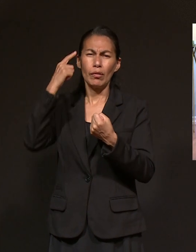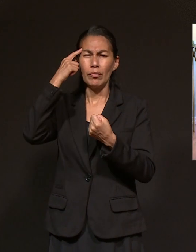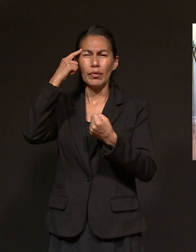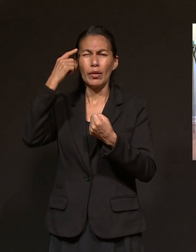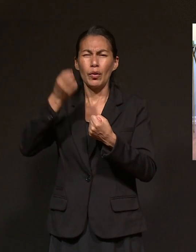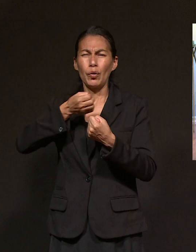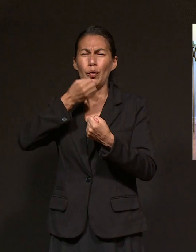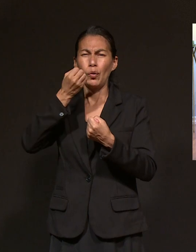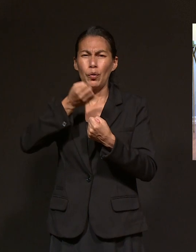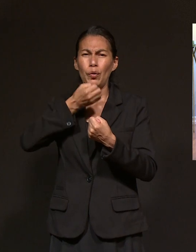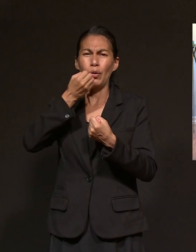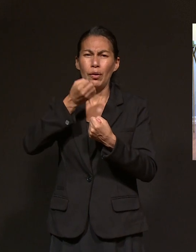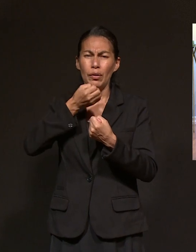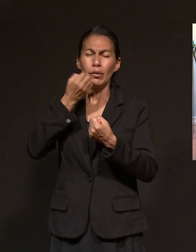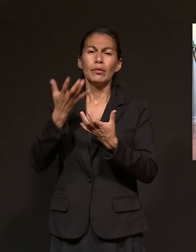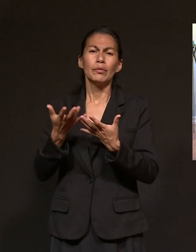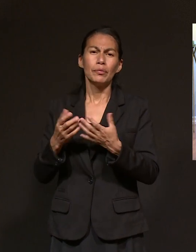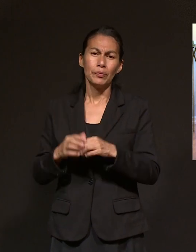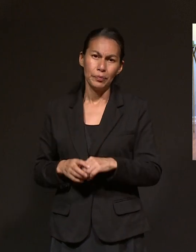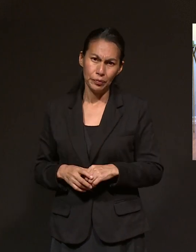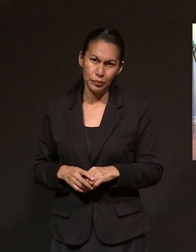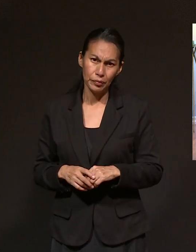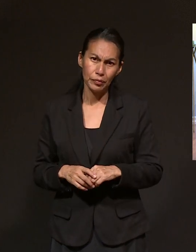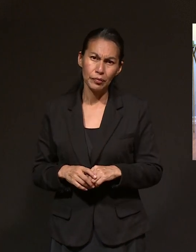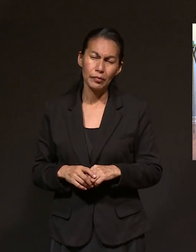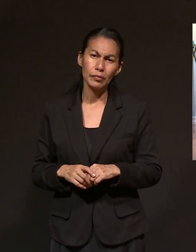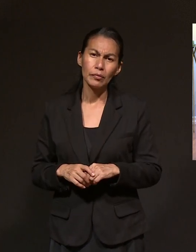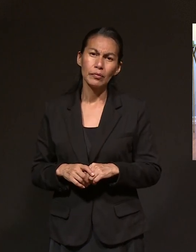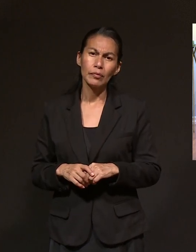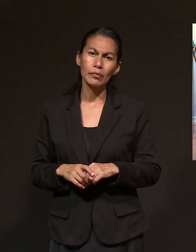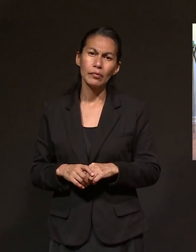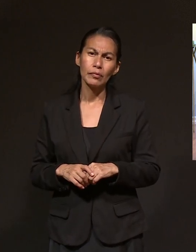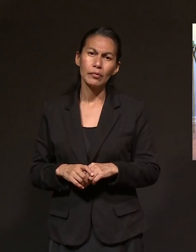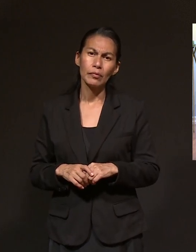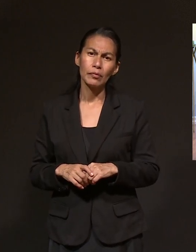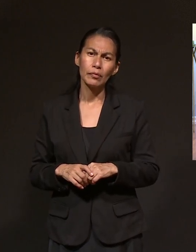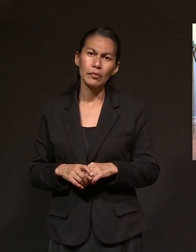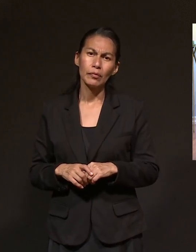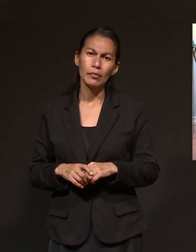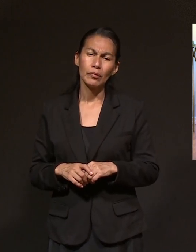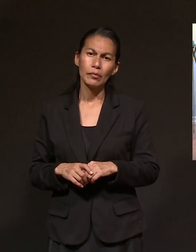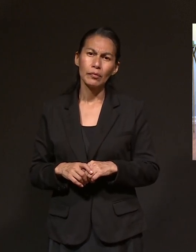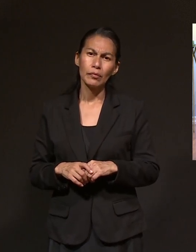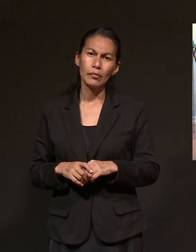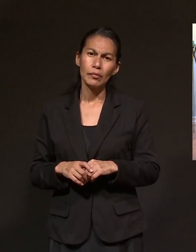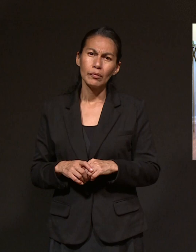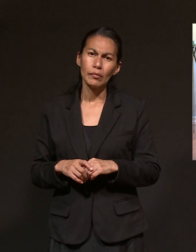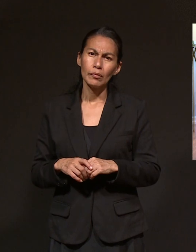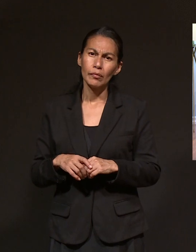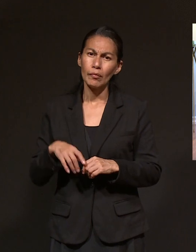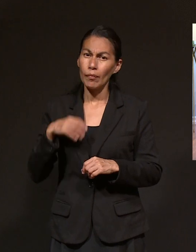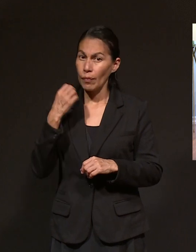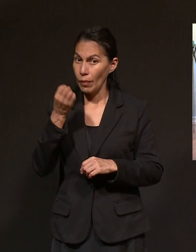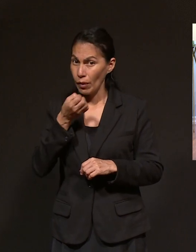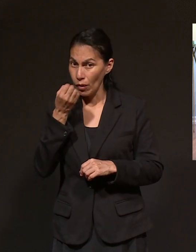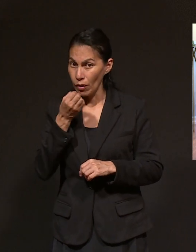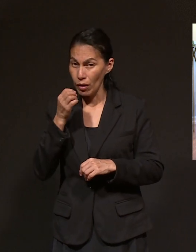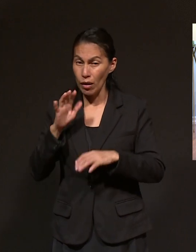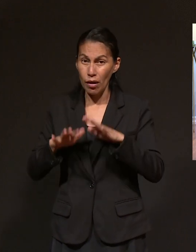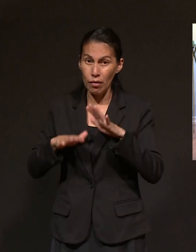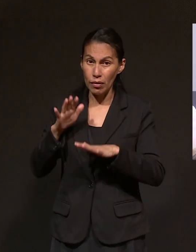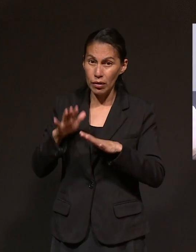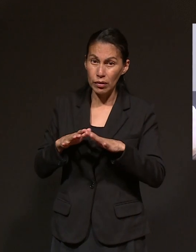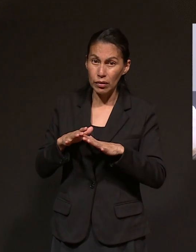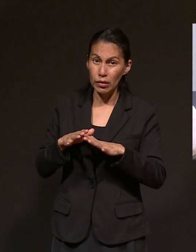Iba manejando y lo único que dice, Señor, ayúdame. Y me ayudó. Y hay oraciones